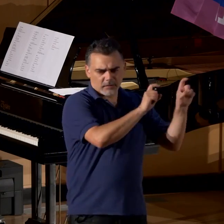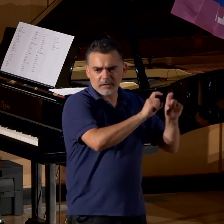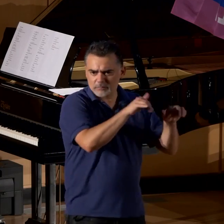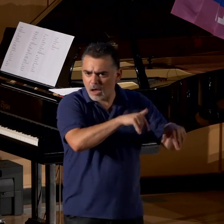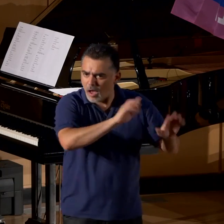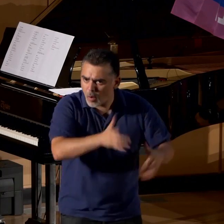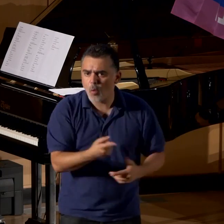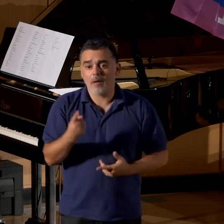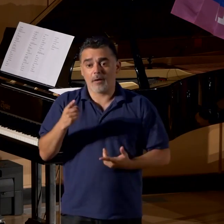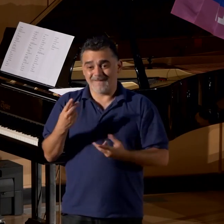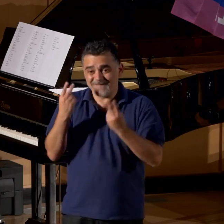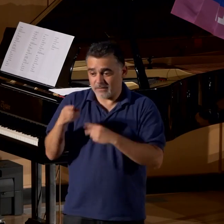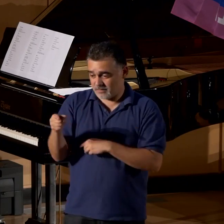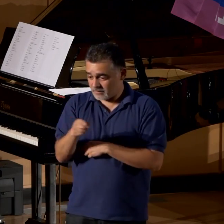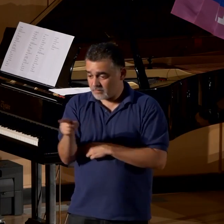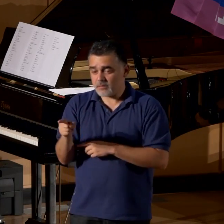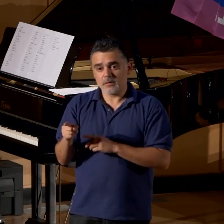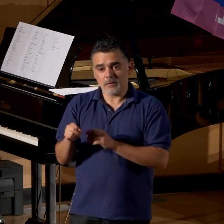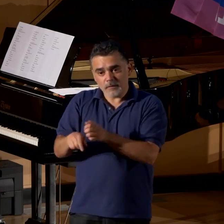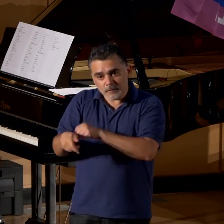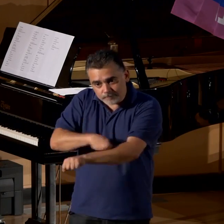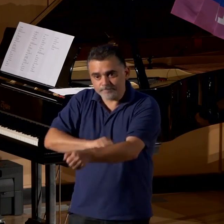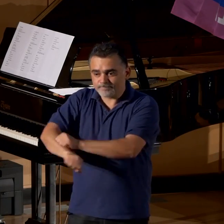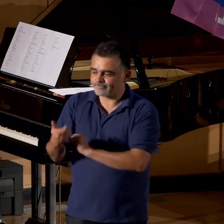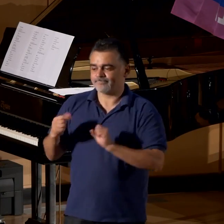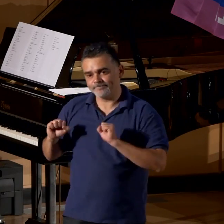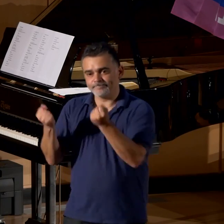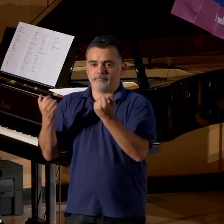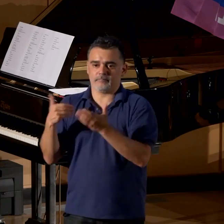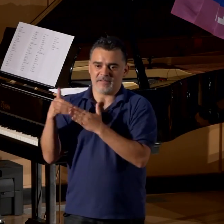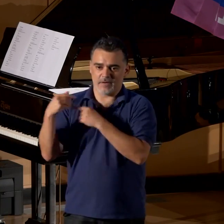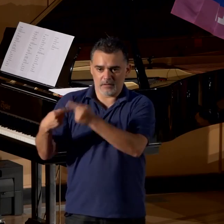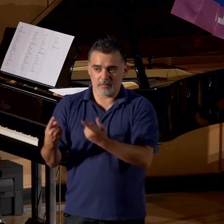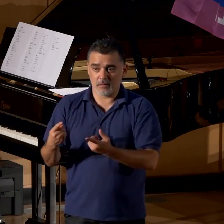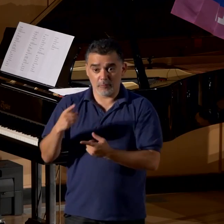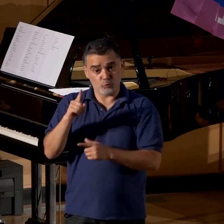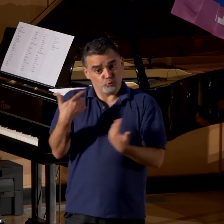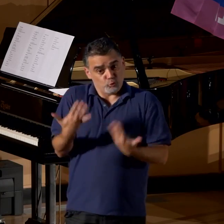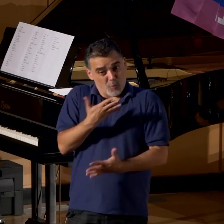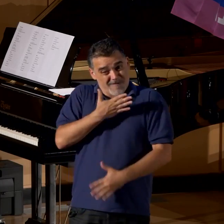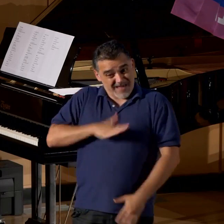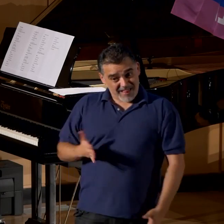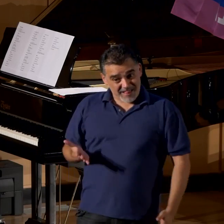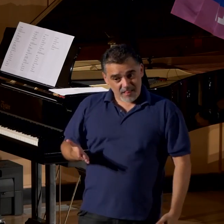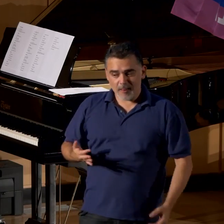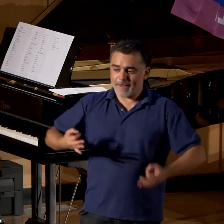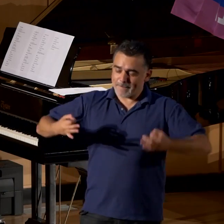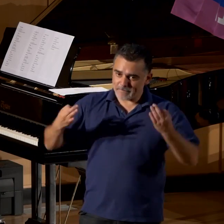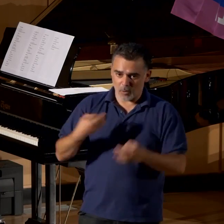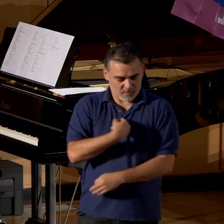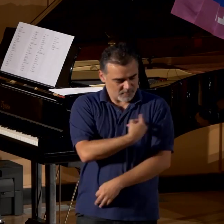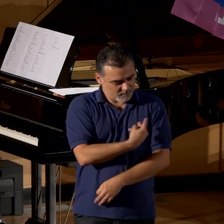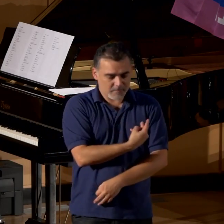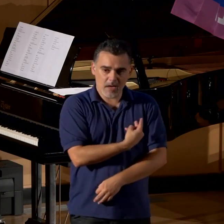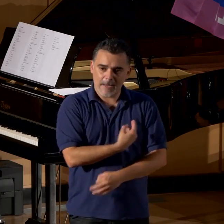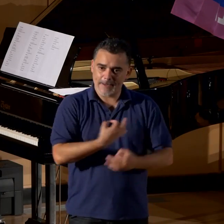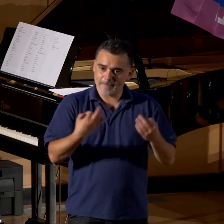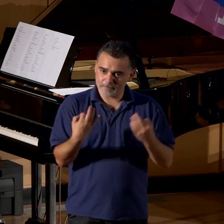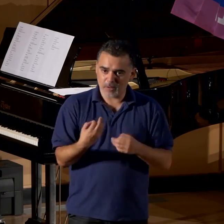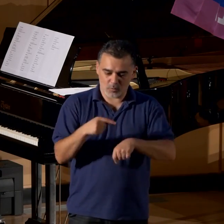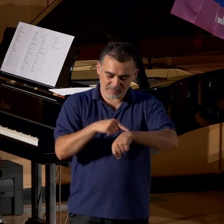anzupacken, was zu tun und da voranzukommen. Wenn wir das wollen, brauche ich und auch Frau Kupfer, Gesa, brauchen wir dafür Zeit